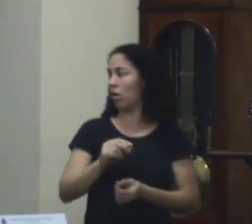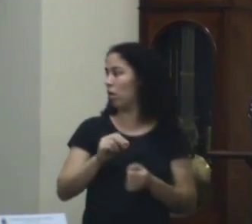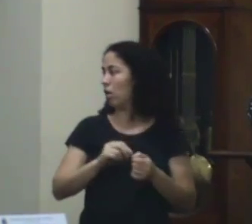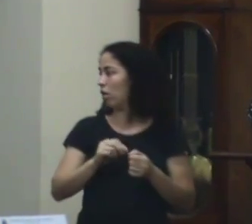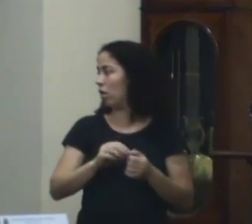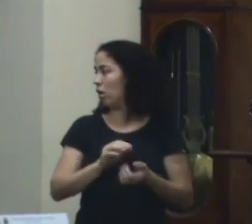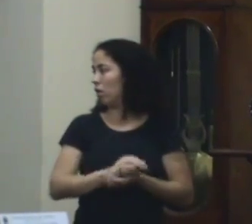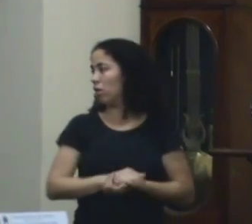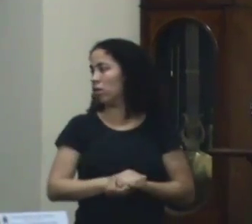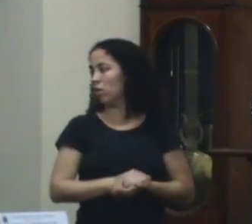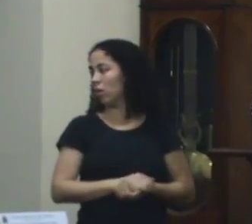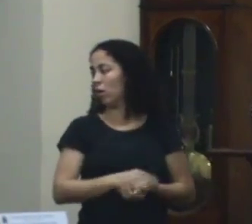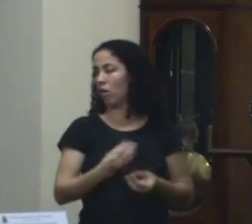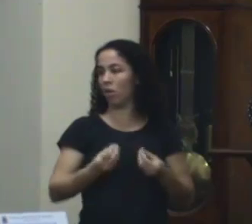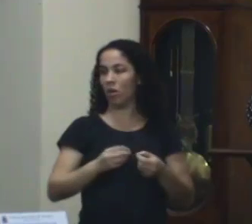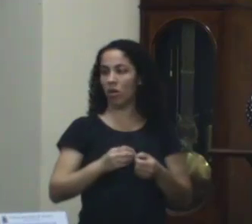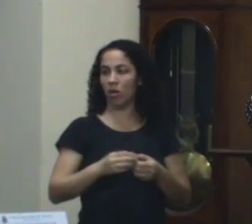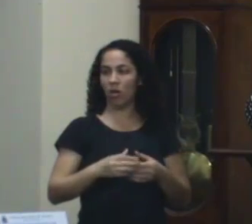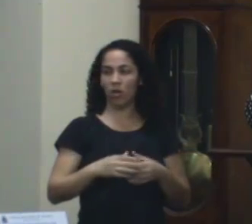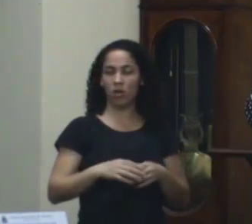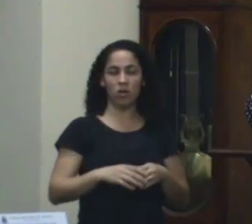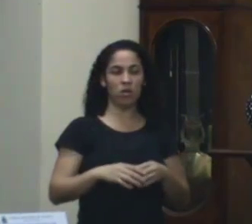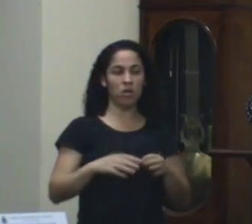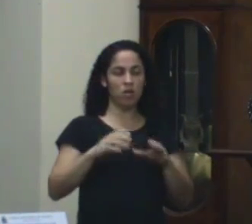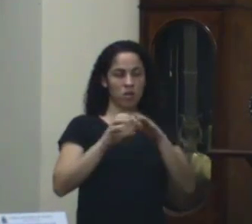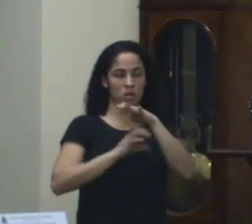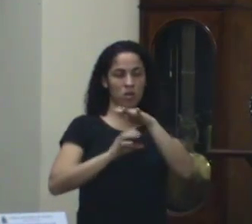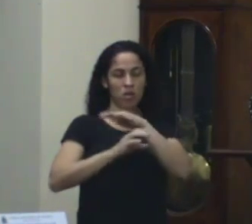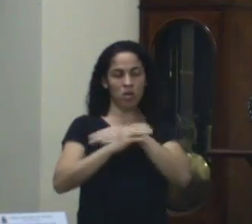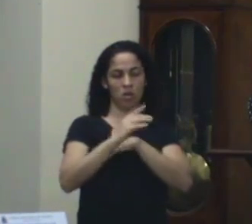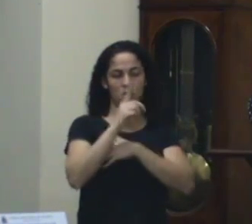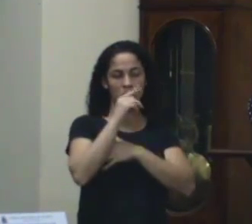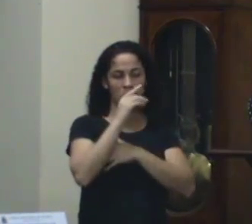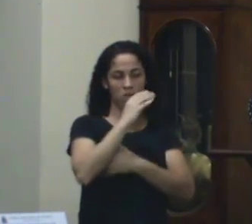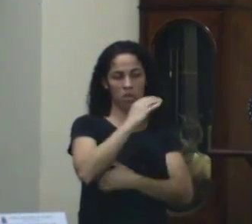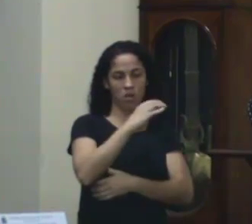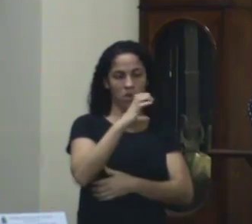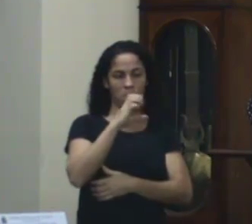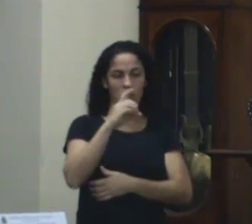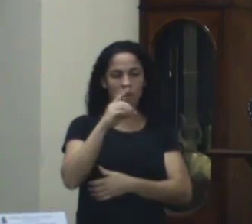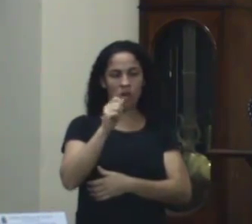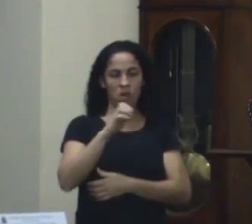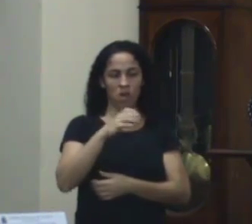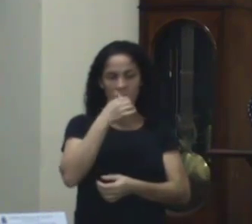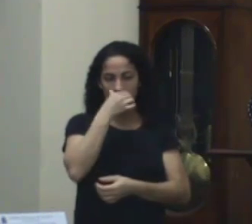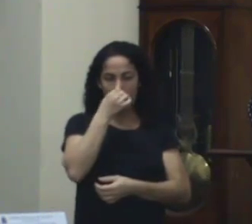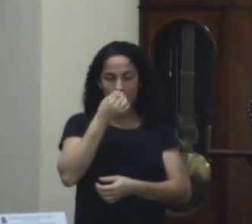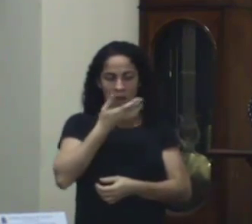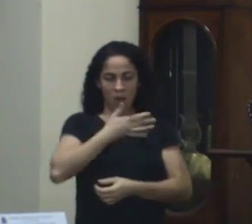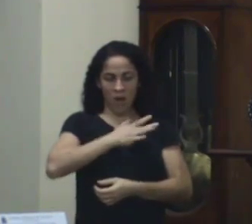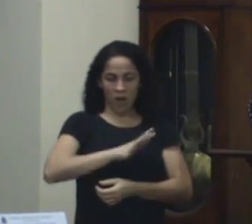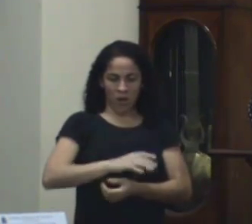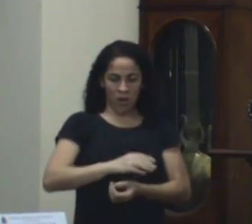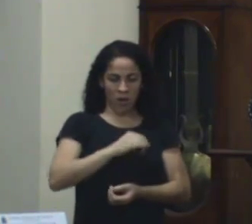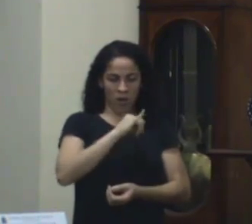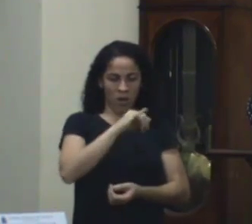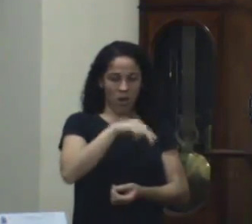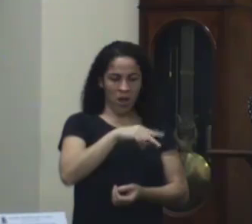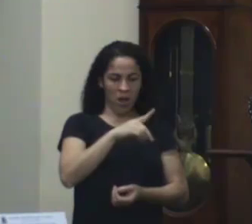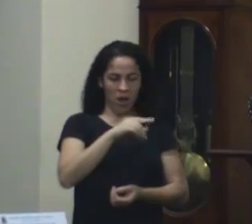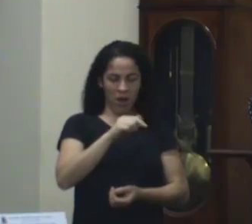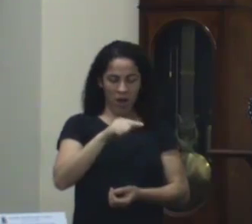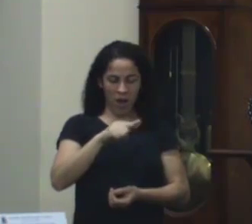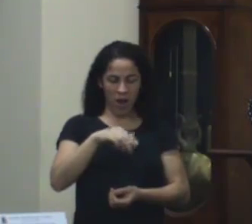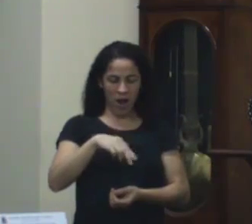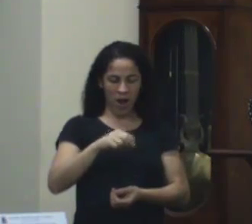relação à companhia SEDAI. E eu me coloco, claro, indignada com a SEDAI